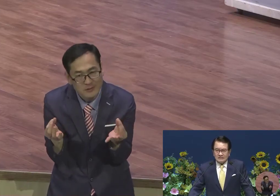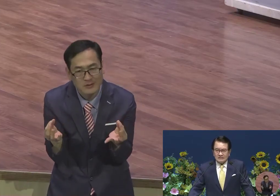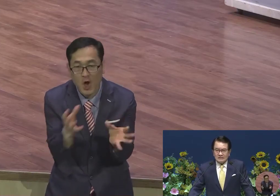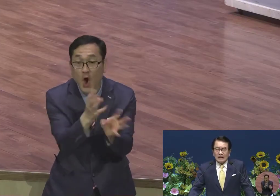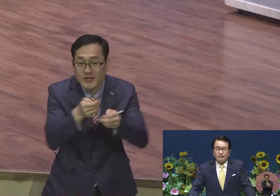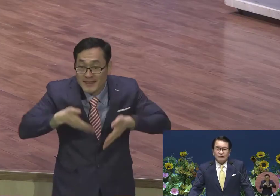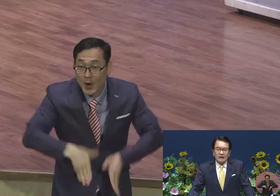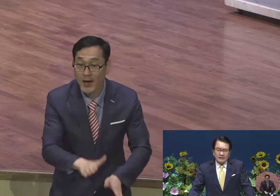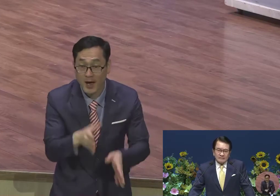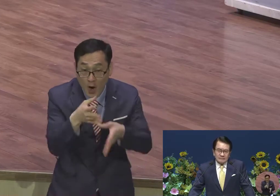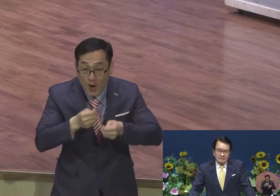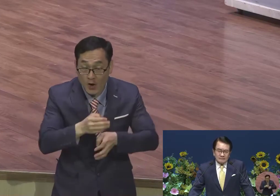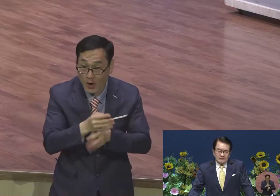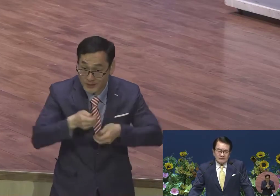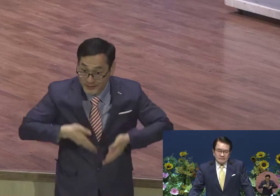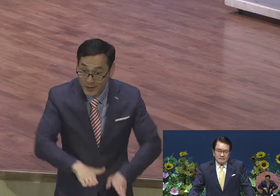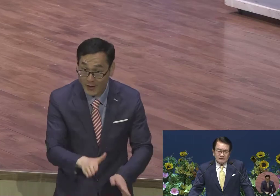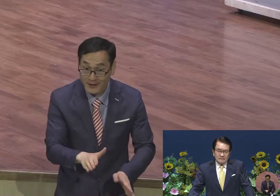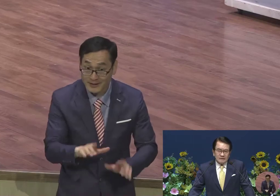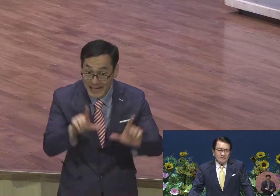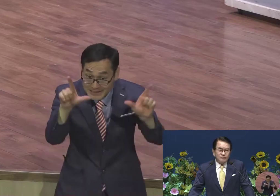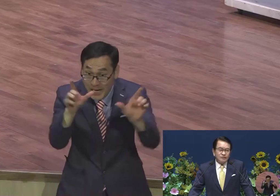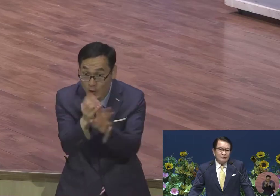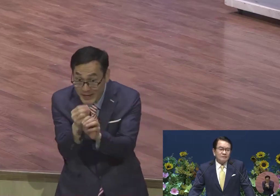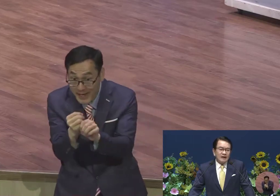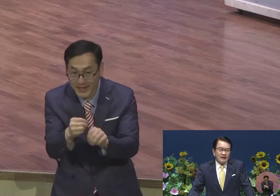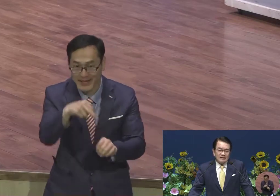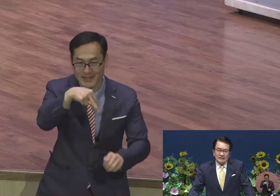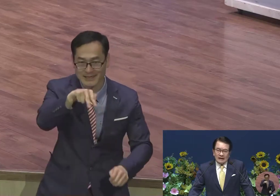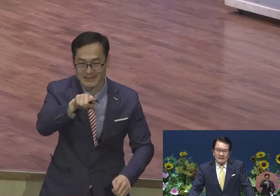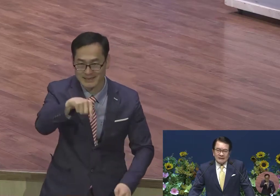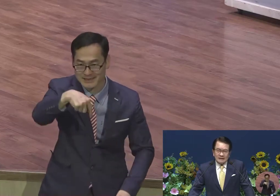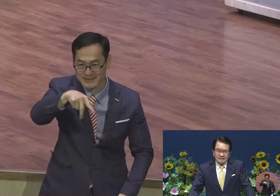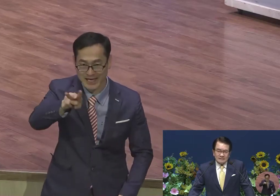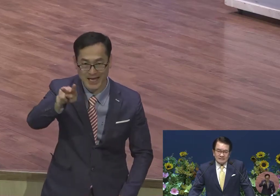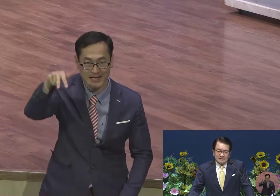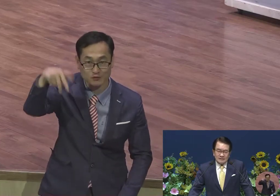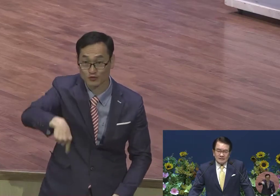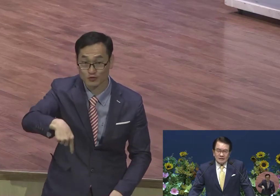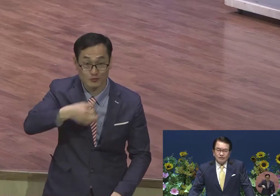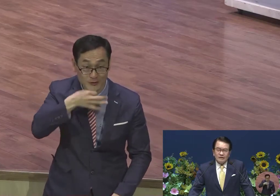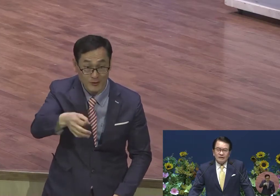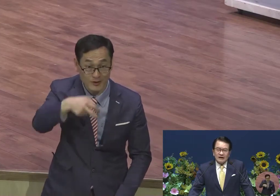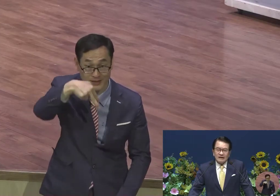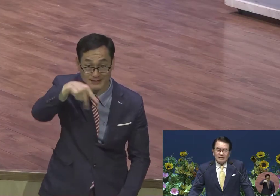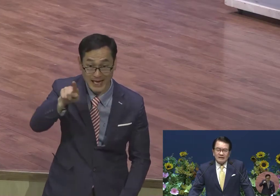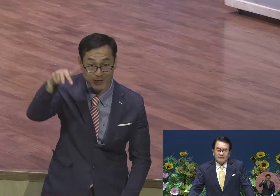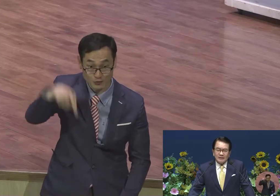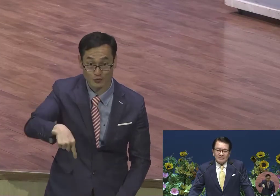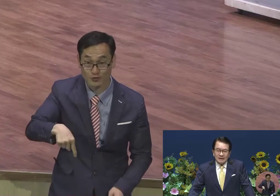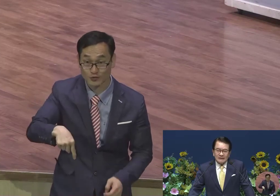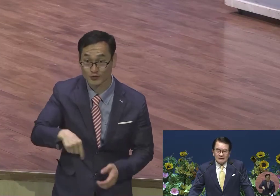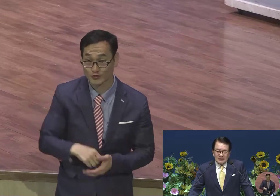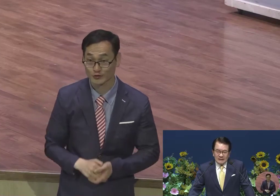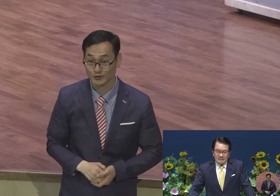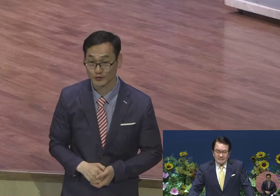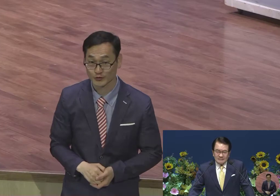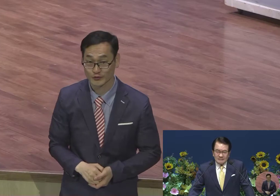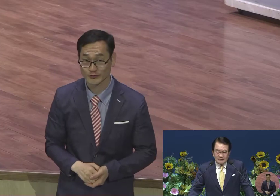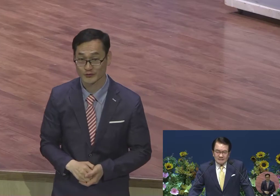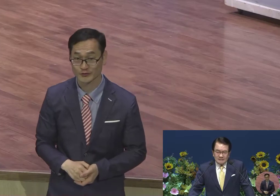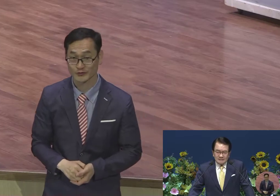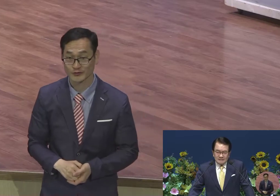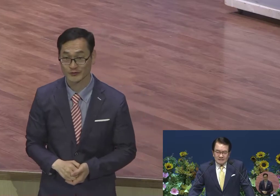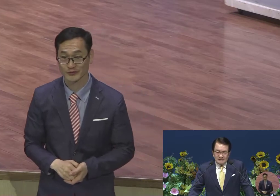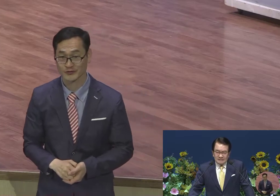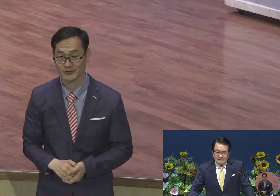사주잖아요 무속인들 많이 앉았다 알잖아요 둘이 사니까 이사 팔자 잖아요